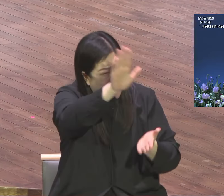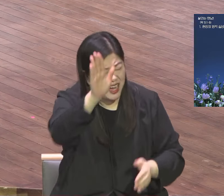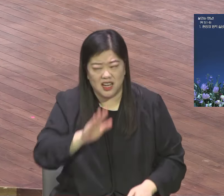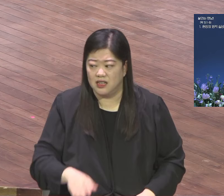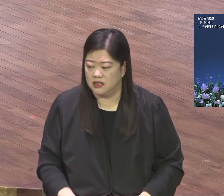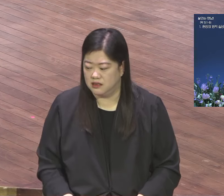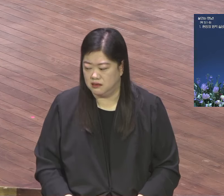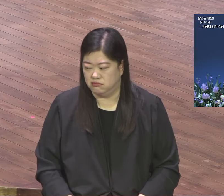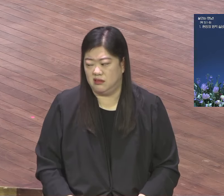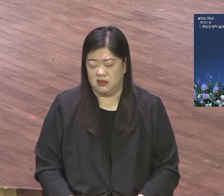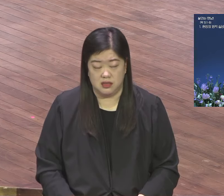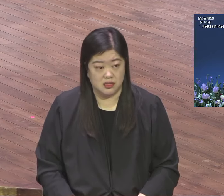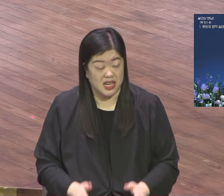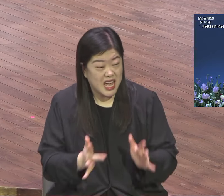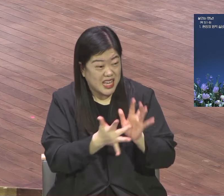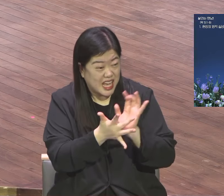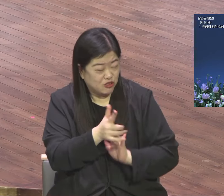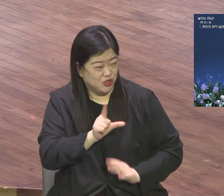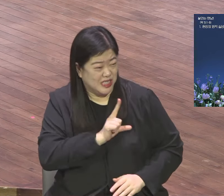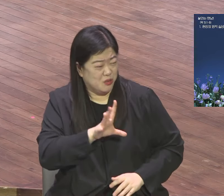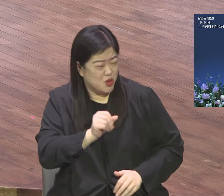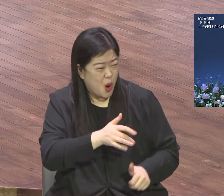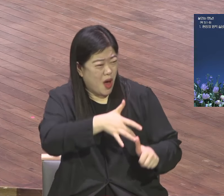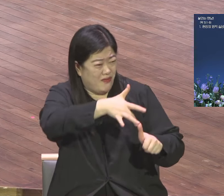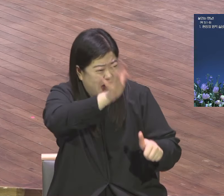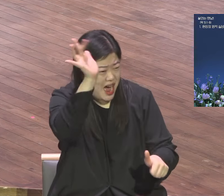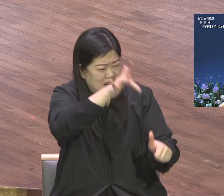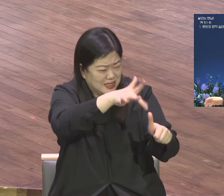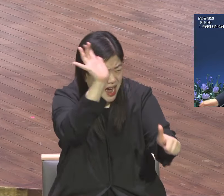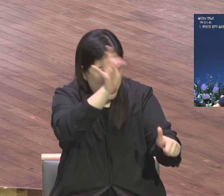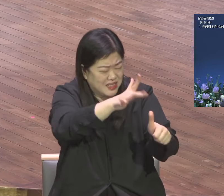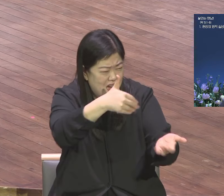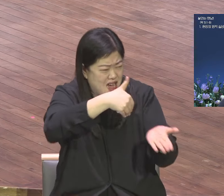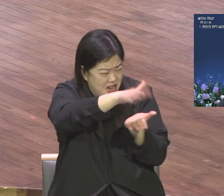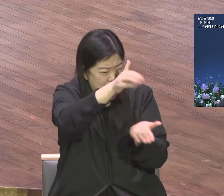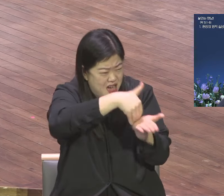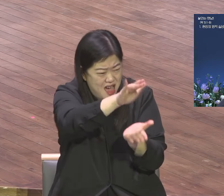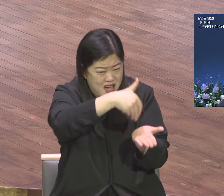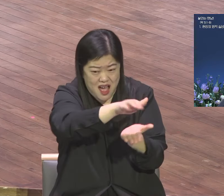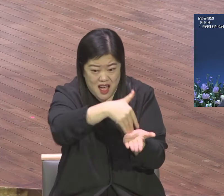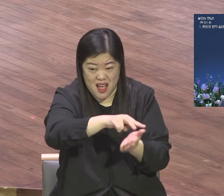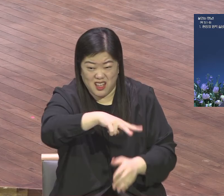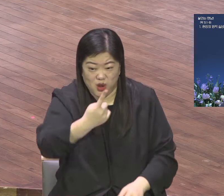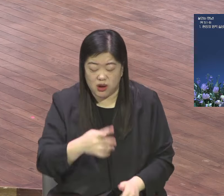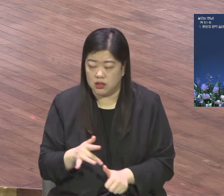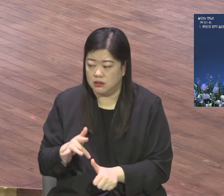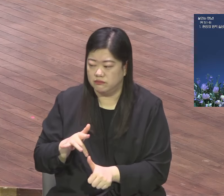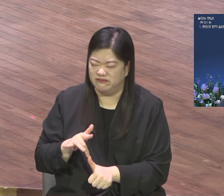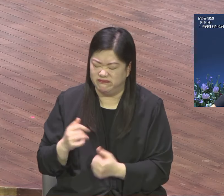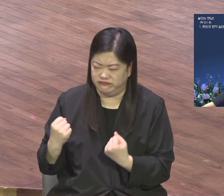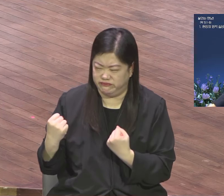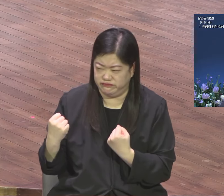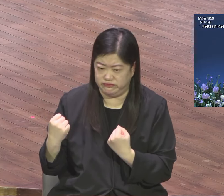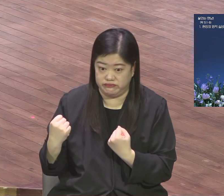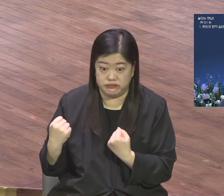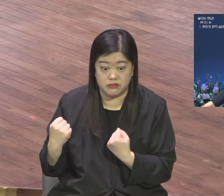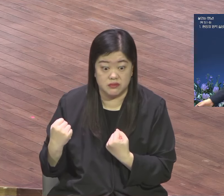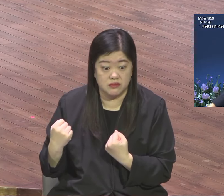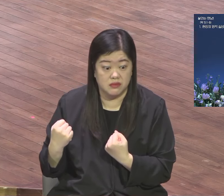있더라고. 그 예수 이름으로 막 방언을 하면서 막 귀신 쫓아다니는데 이 부목사들이 새벽 도시 얼마나 피곤합니까? 부목사